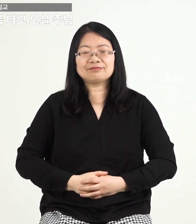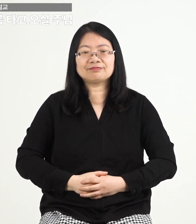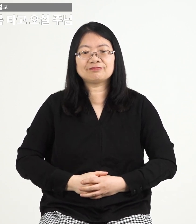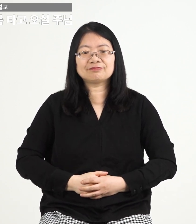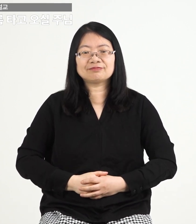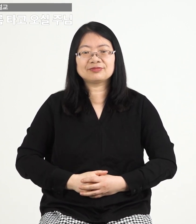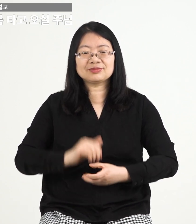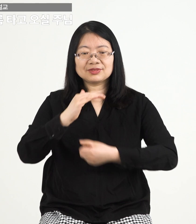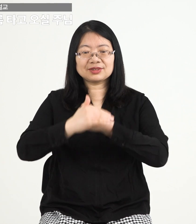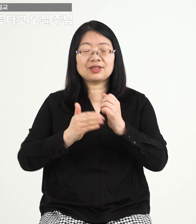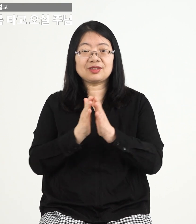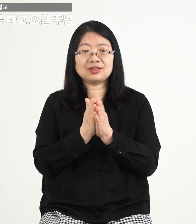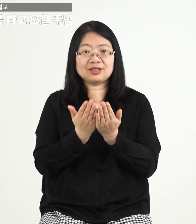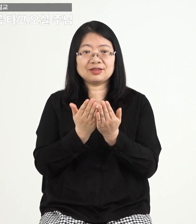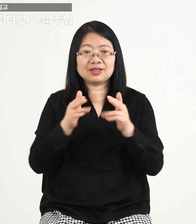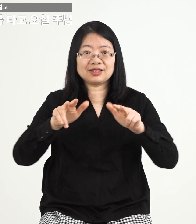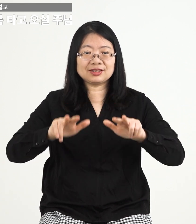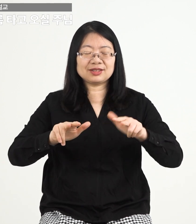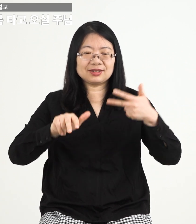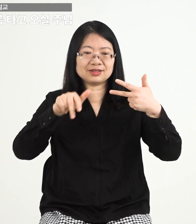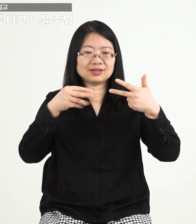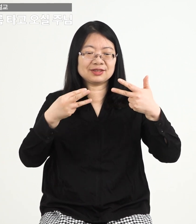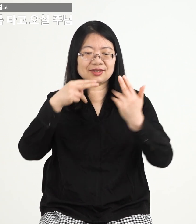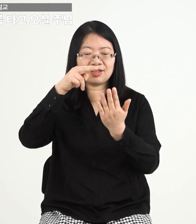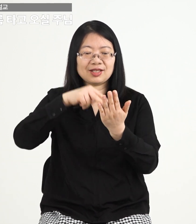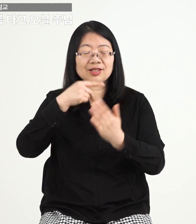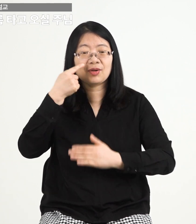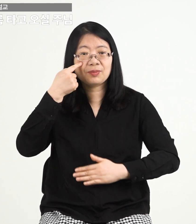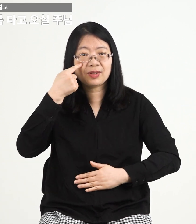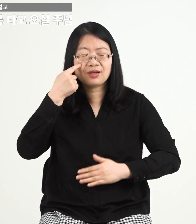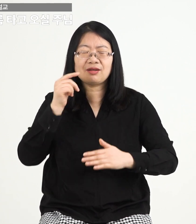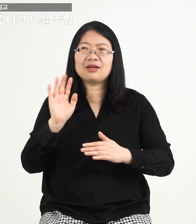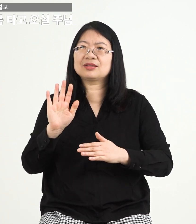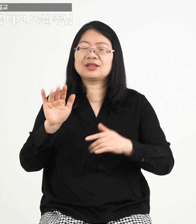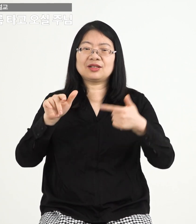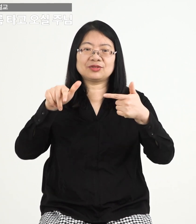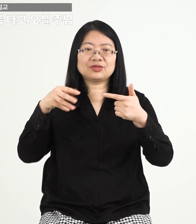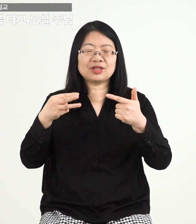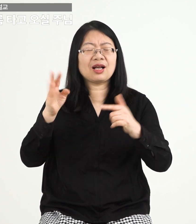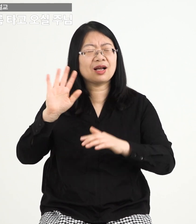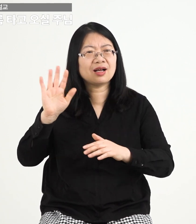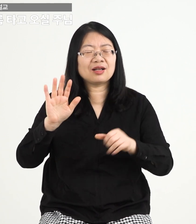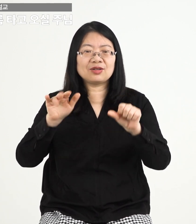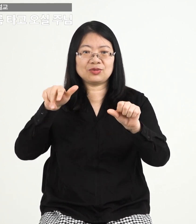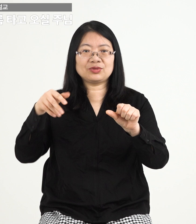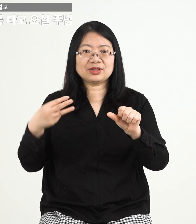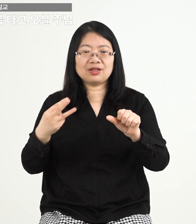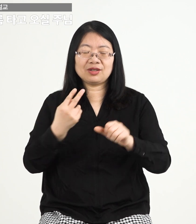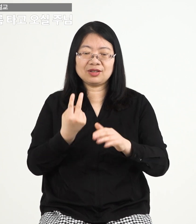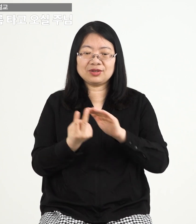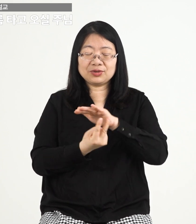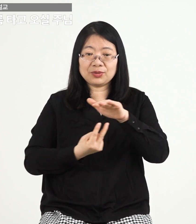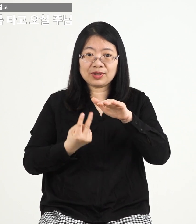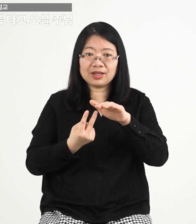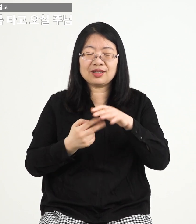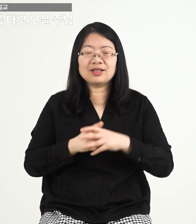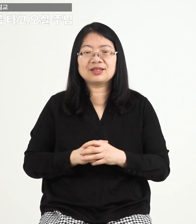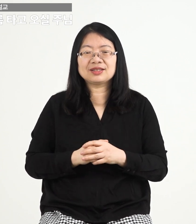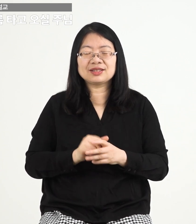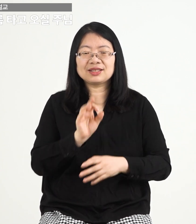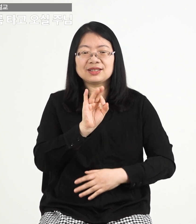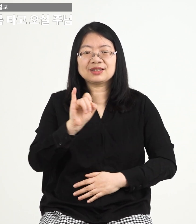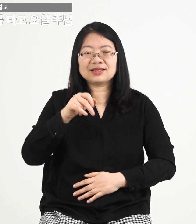그런데 성경을 이제 7절에 보시면, 6절에 보시면, 5절, 요한은